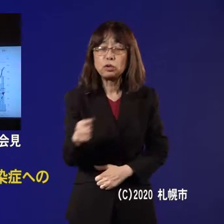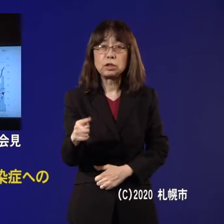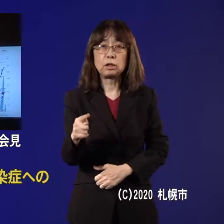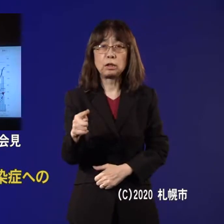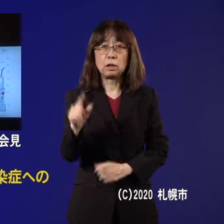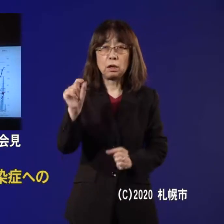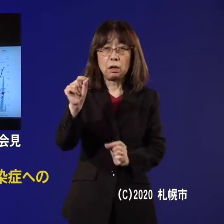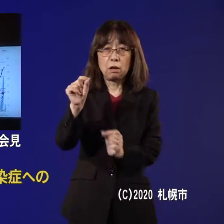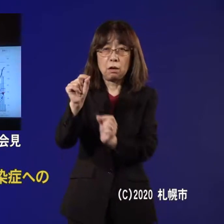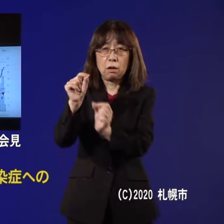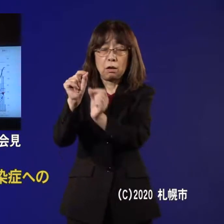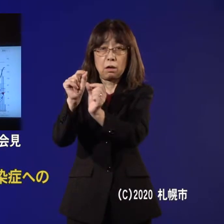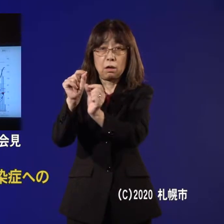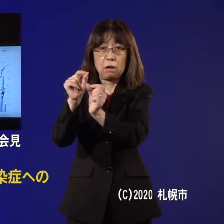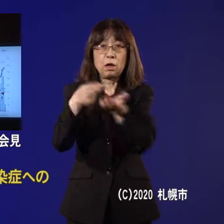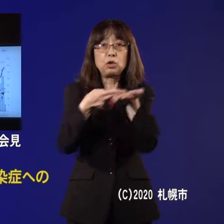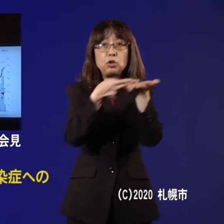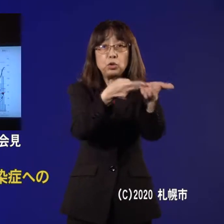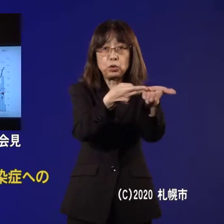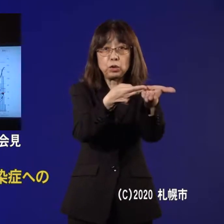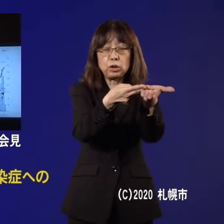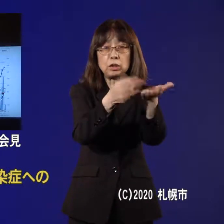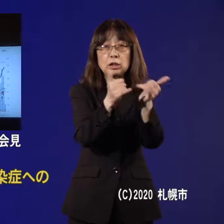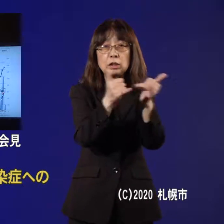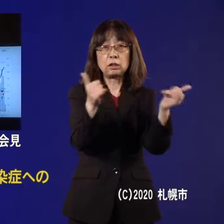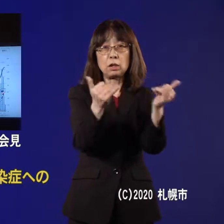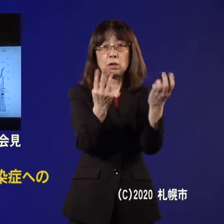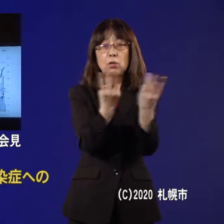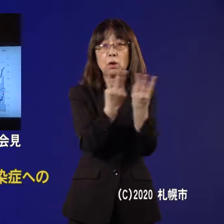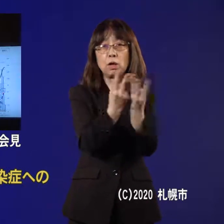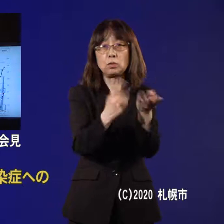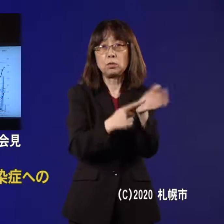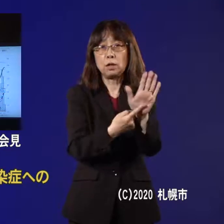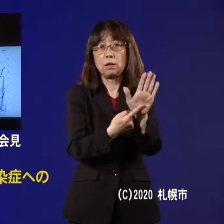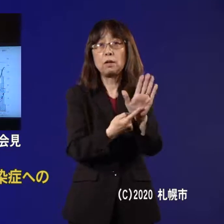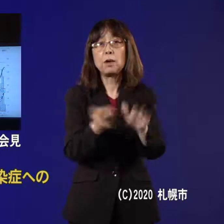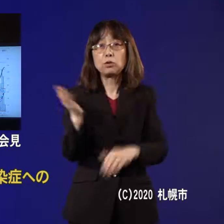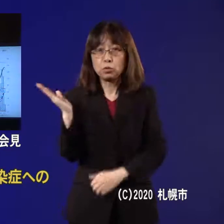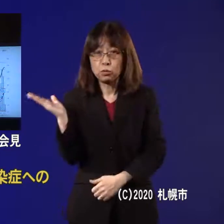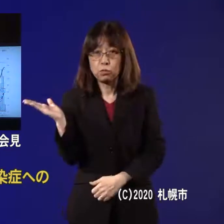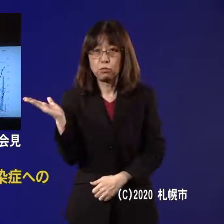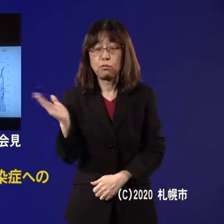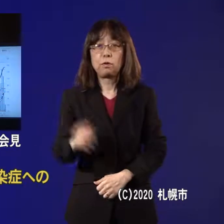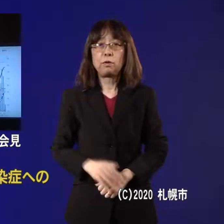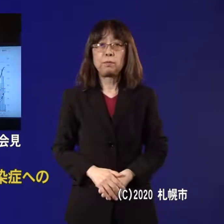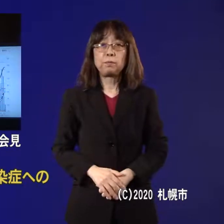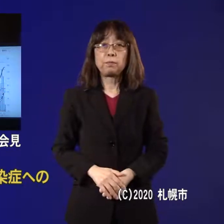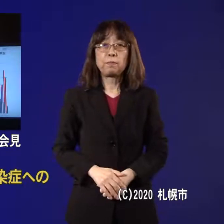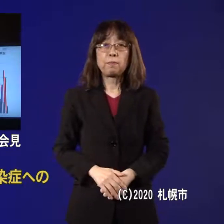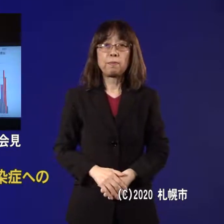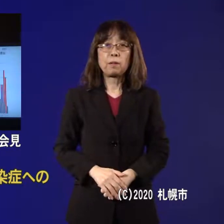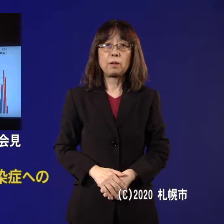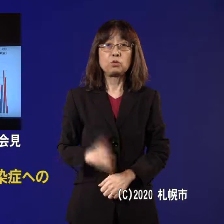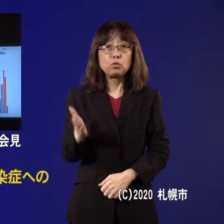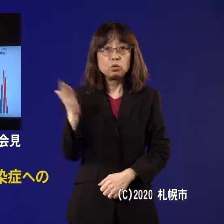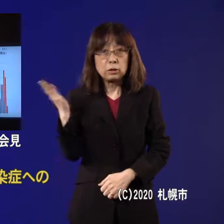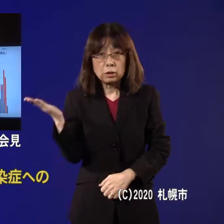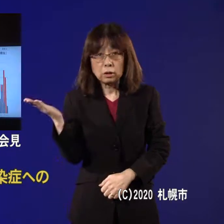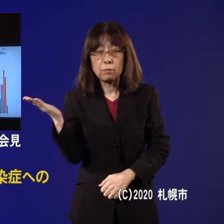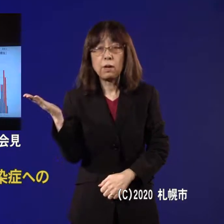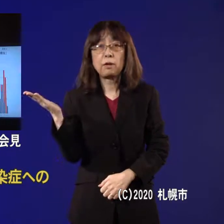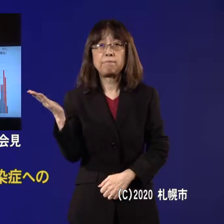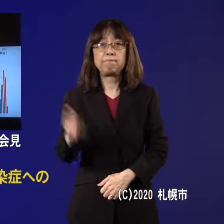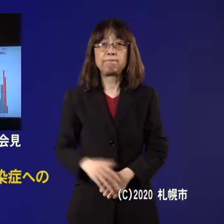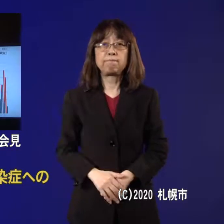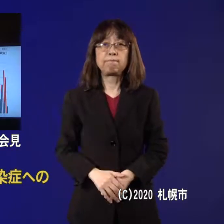入院患者さんの数になっているという状況であります。そして1枚出ていただきま